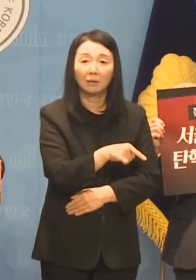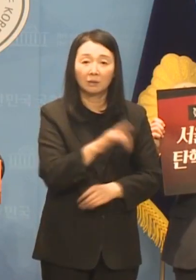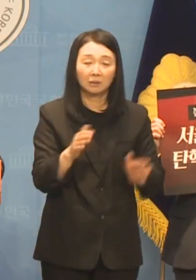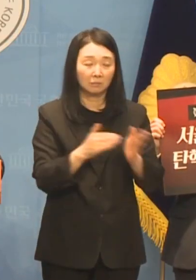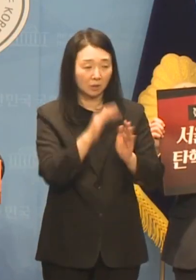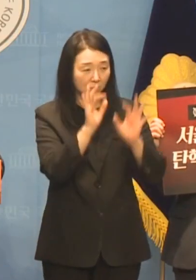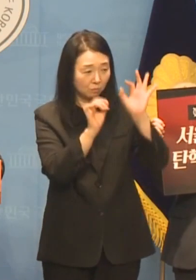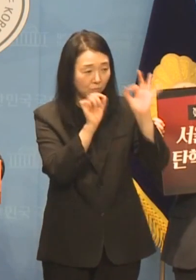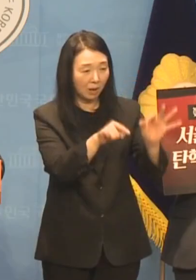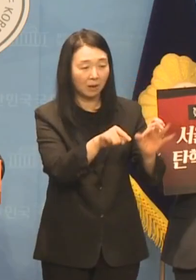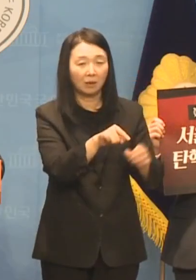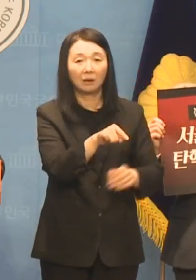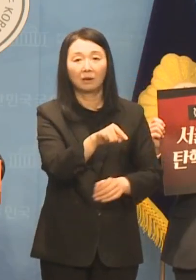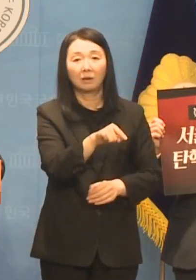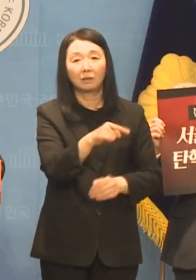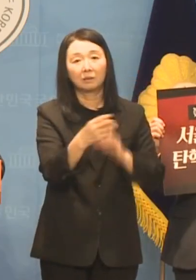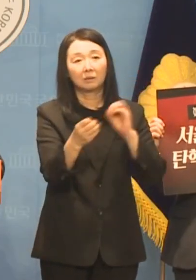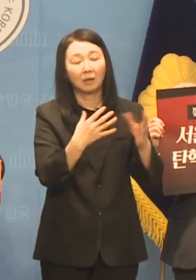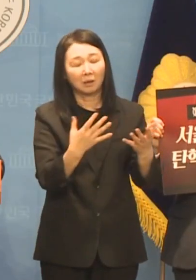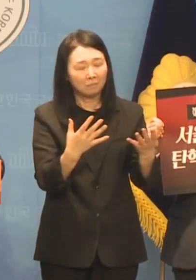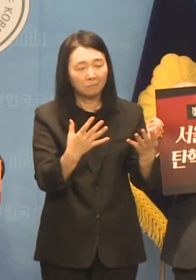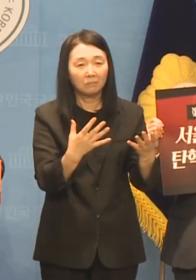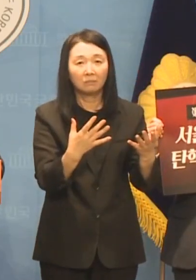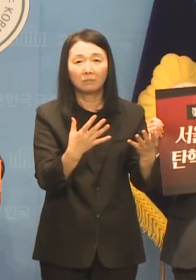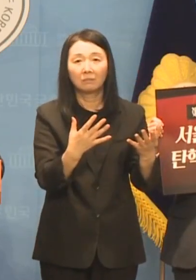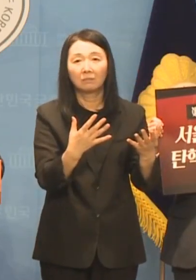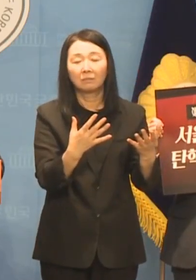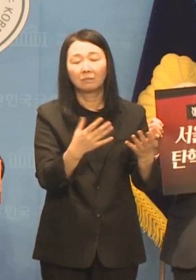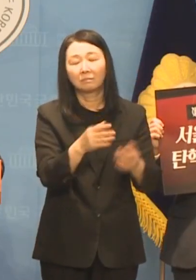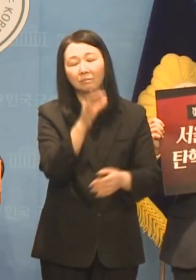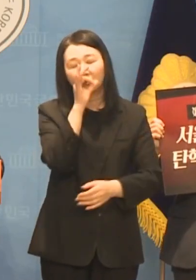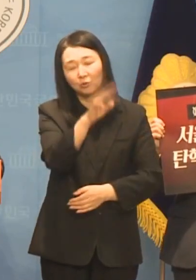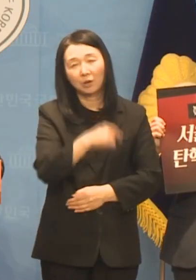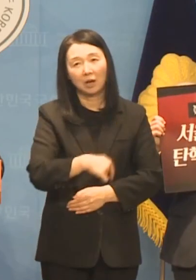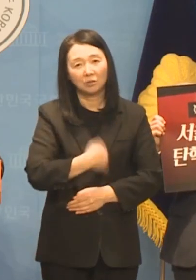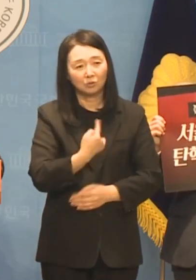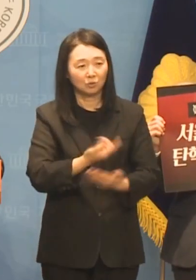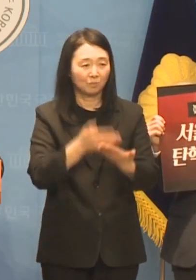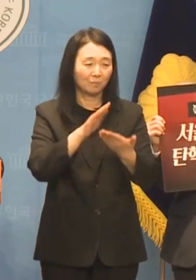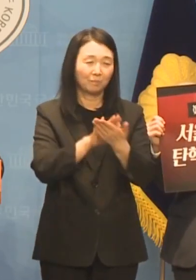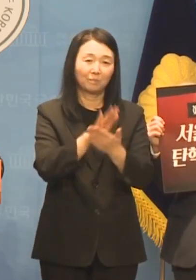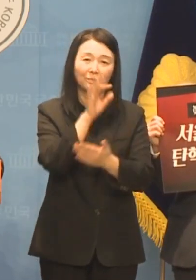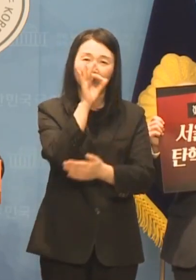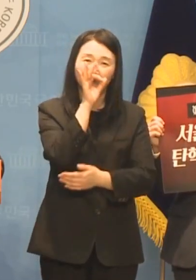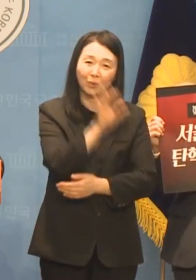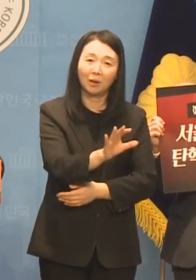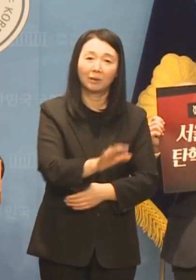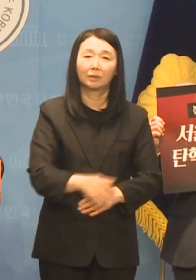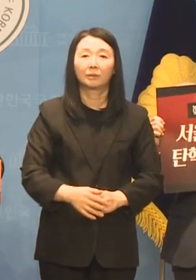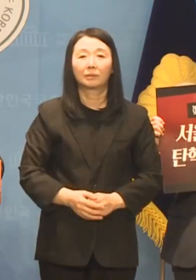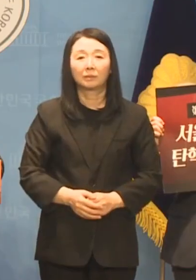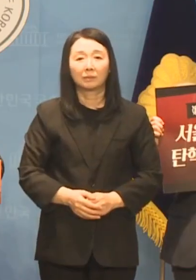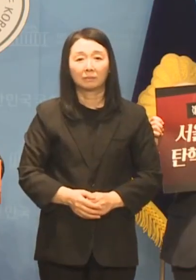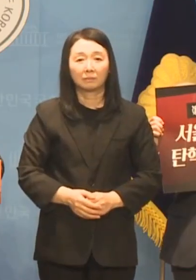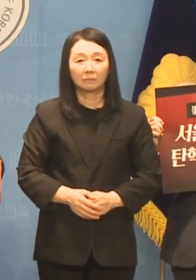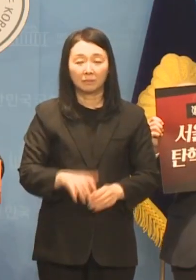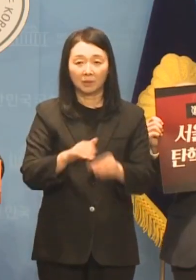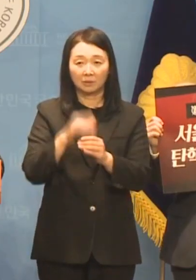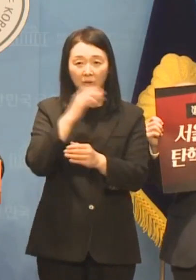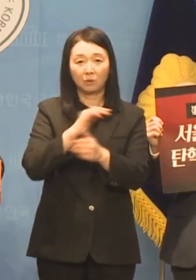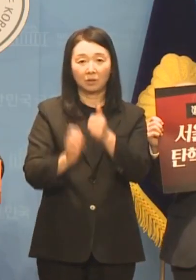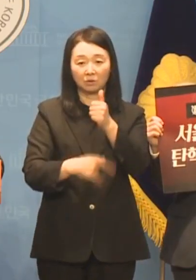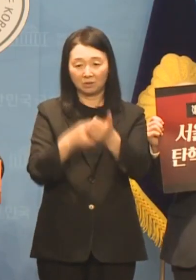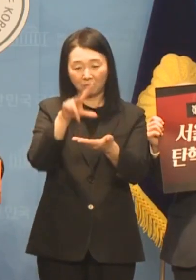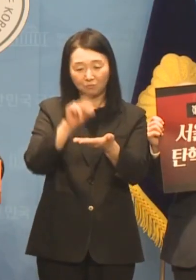행태를 보면 그 답은 명백합니다. 절대 스스로 변하지 않습니다. 저희는 이러한 선관위의